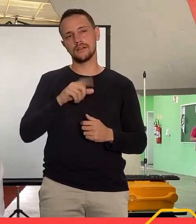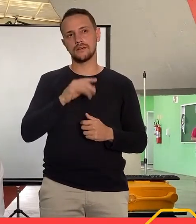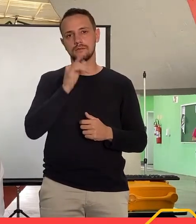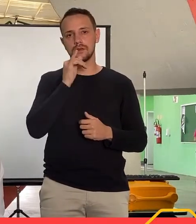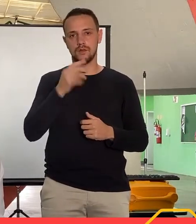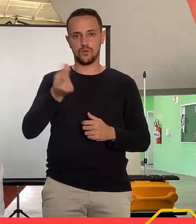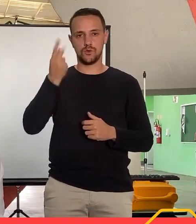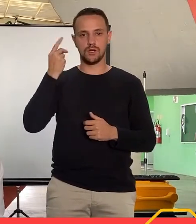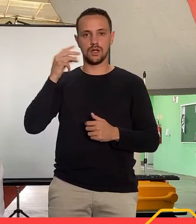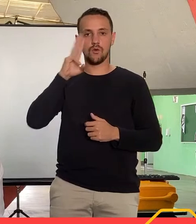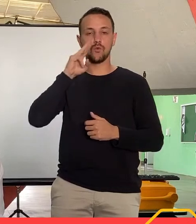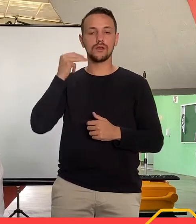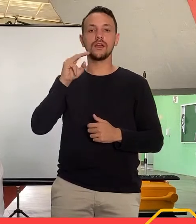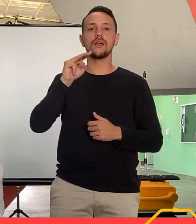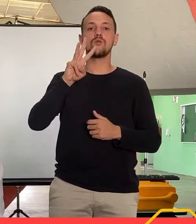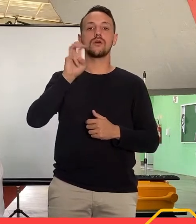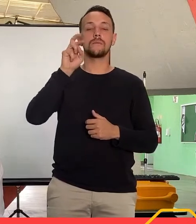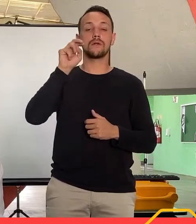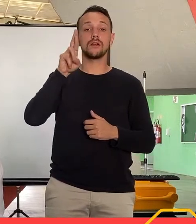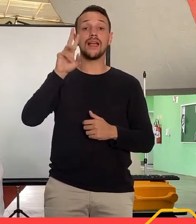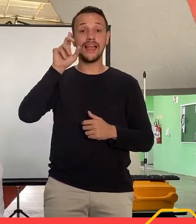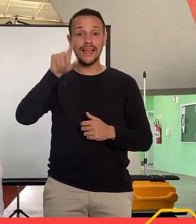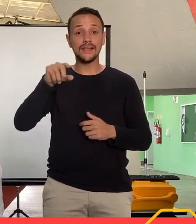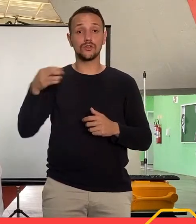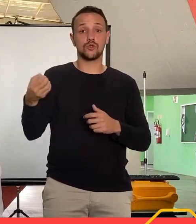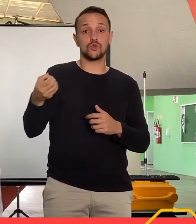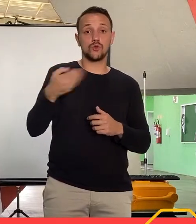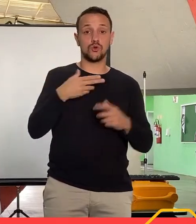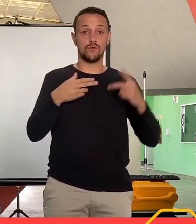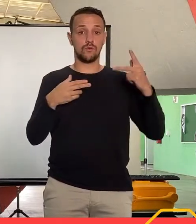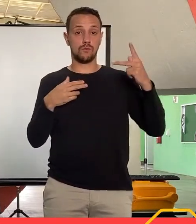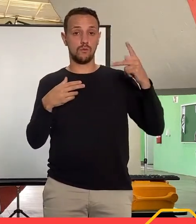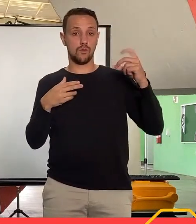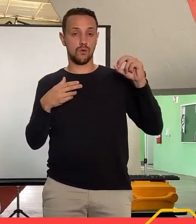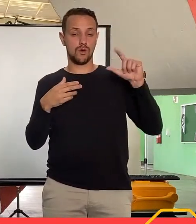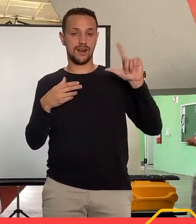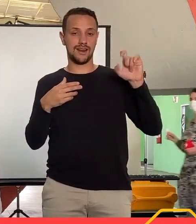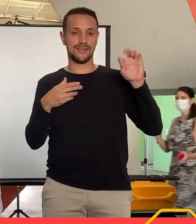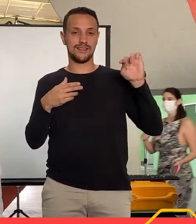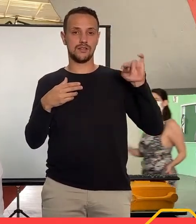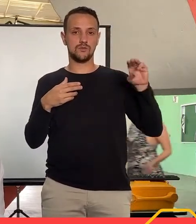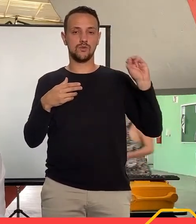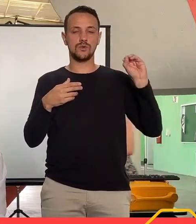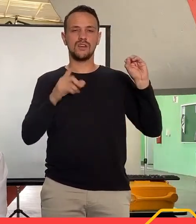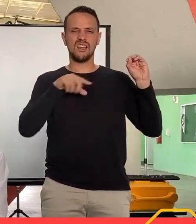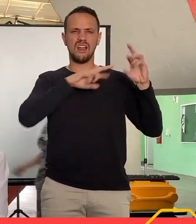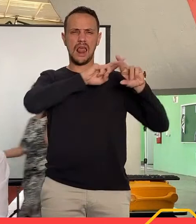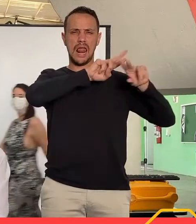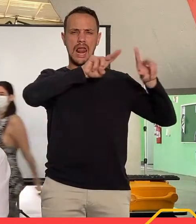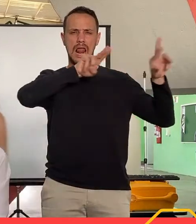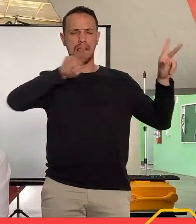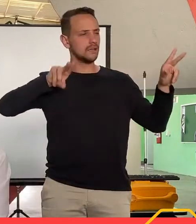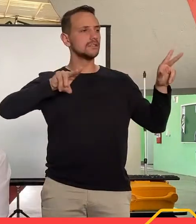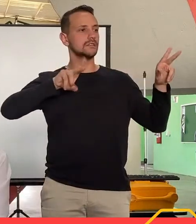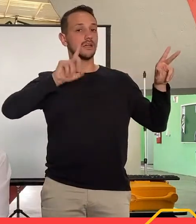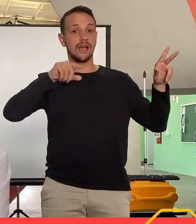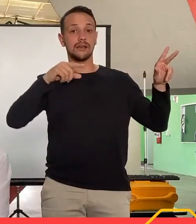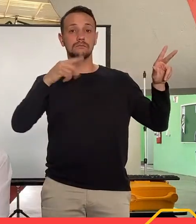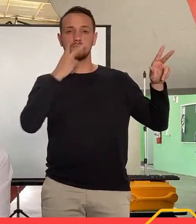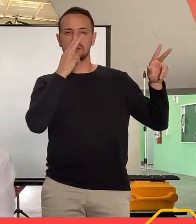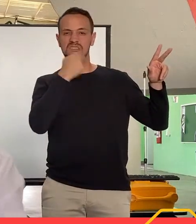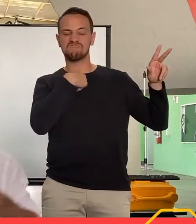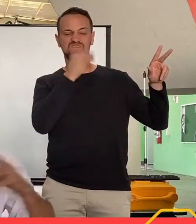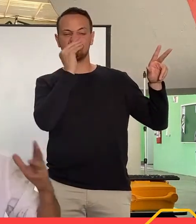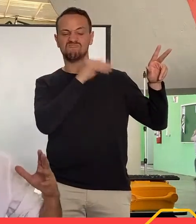É o que o Weber chamava é um novo politeísmo desencantado. Desencantado porque ele não está mais sob